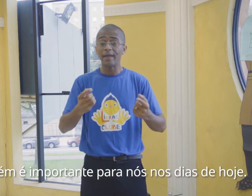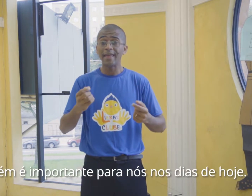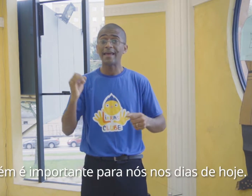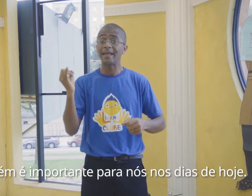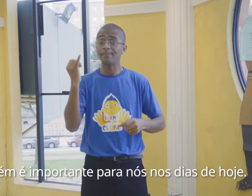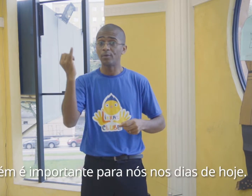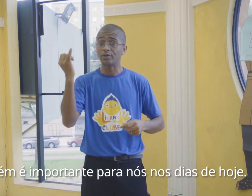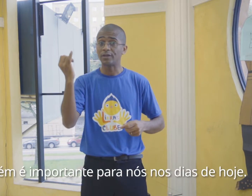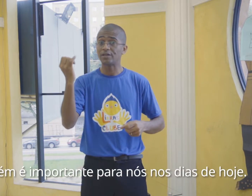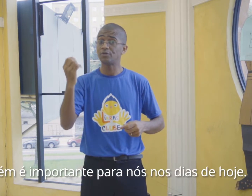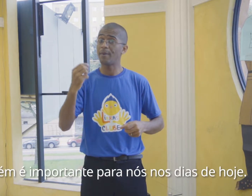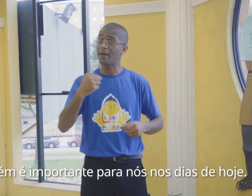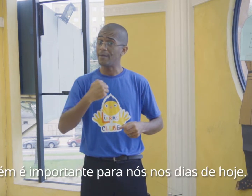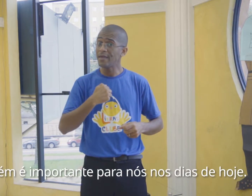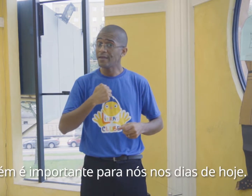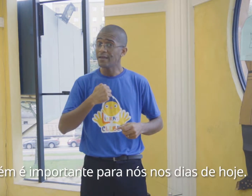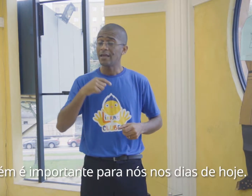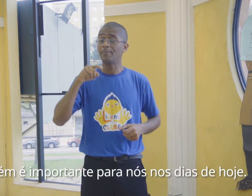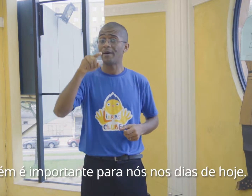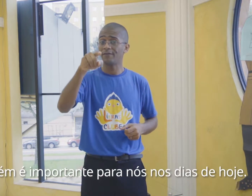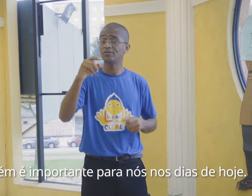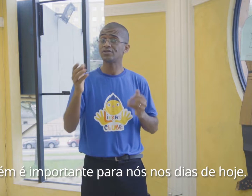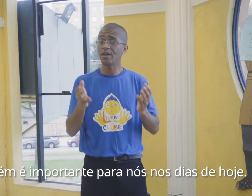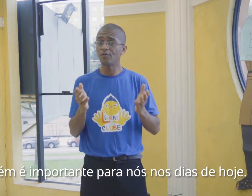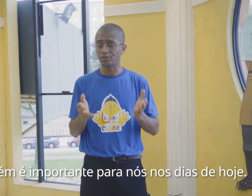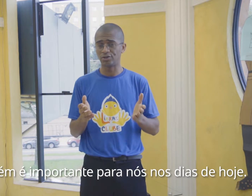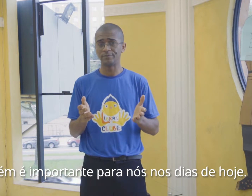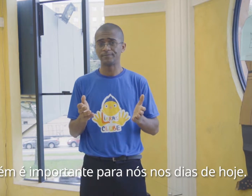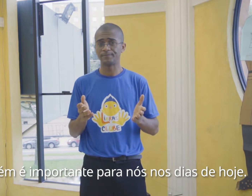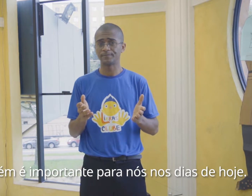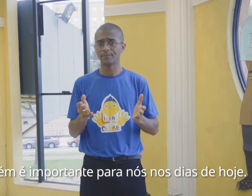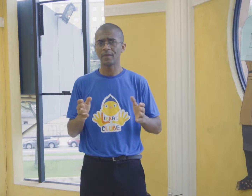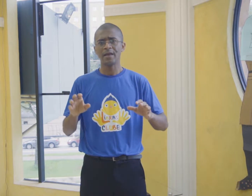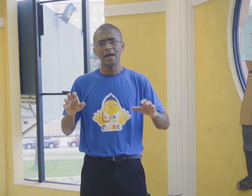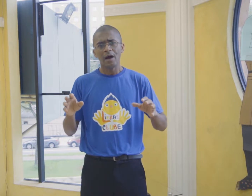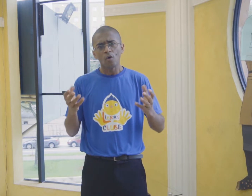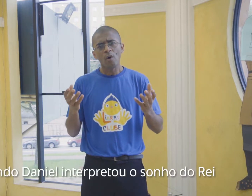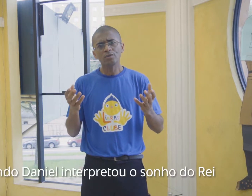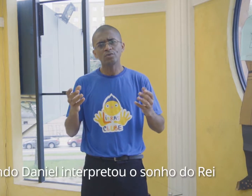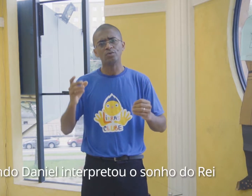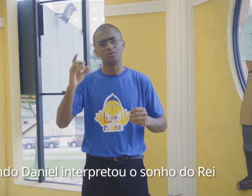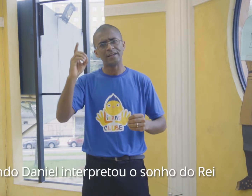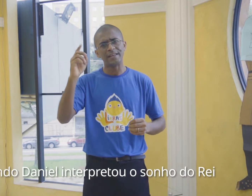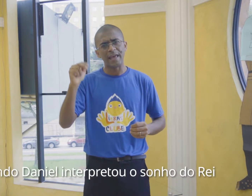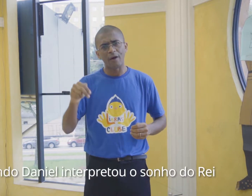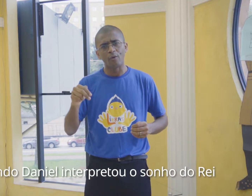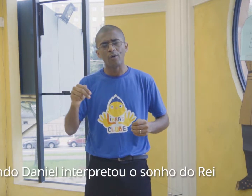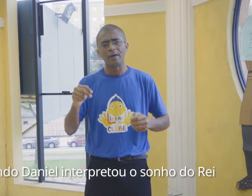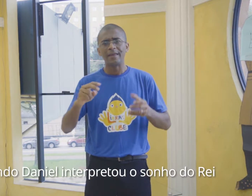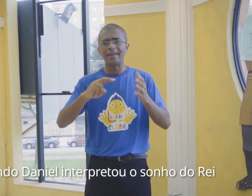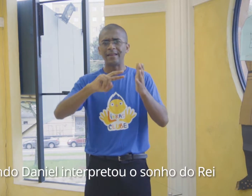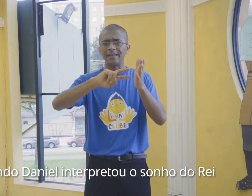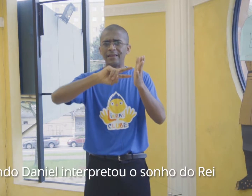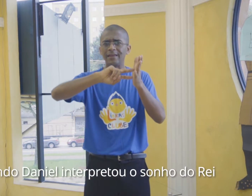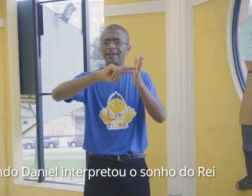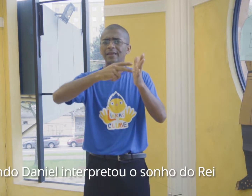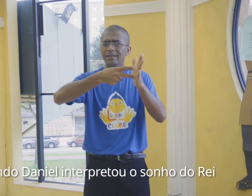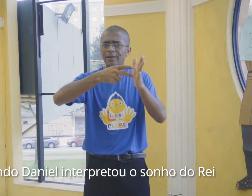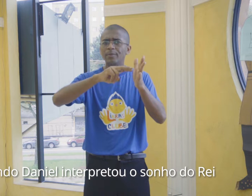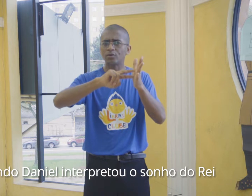porém ela é importante para mim e para você hoje. Quando Daniel ele